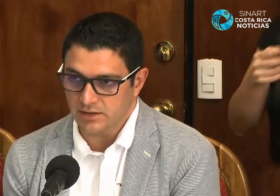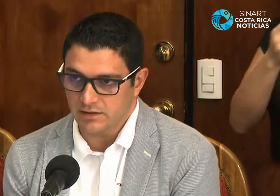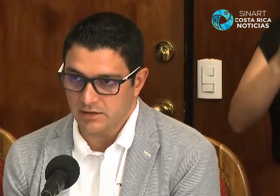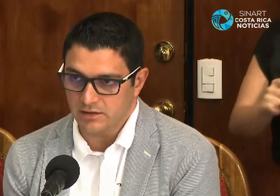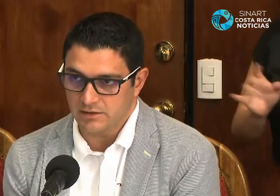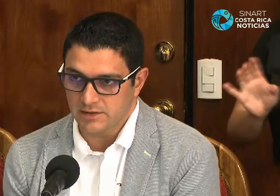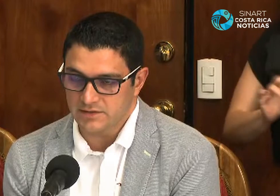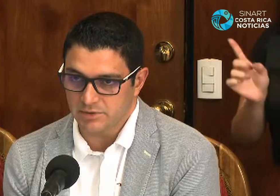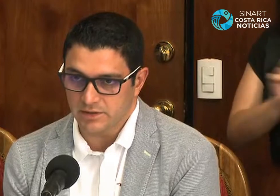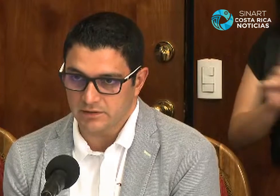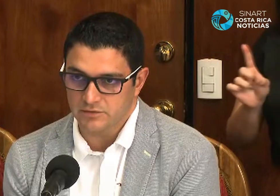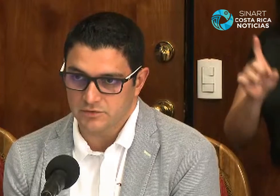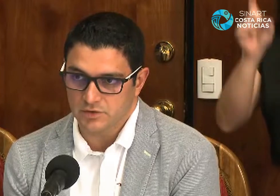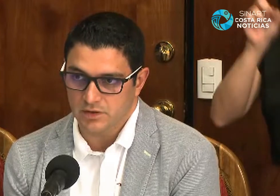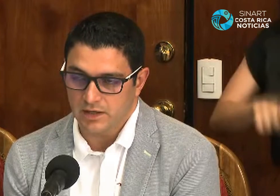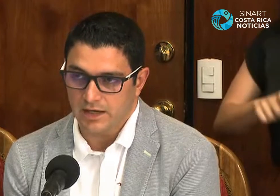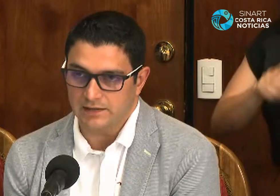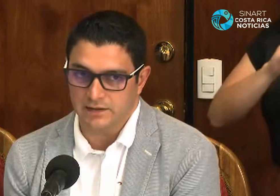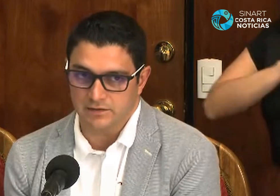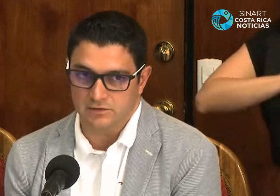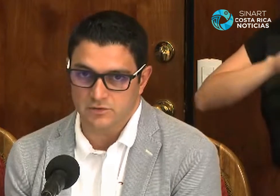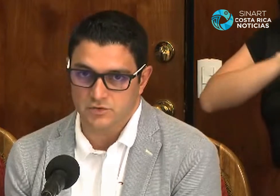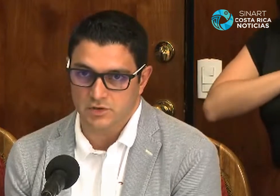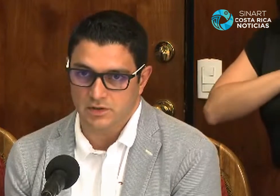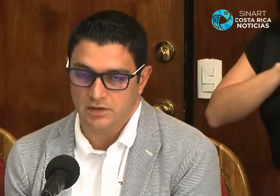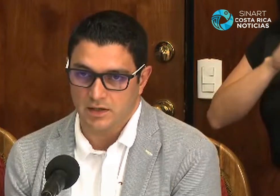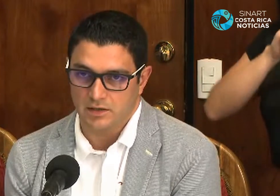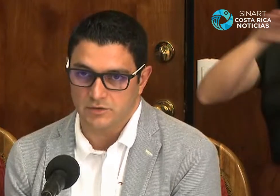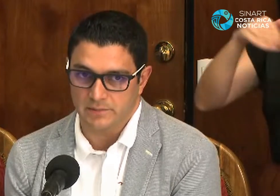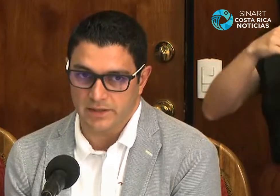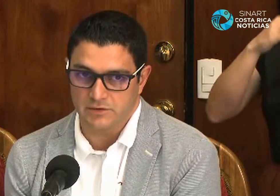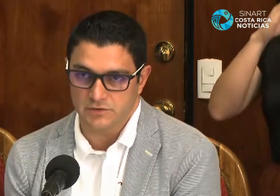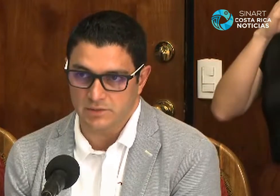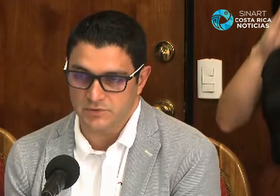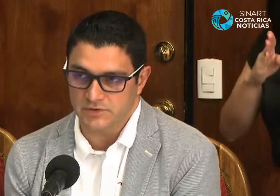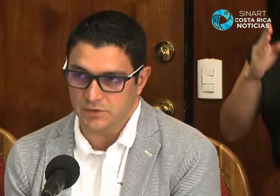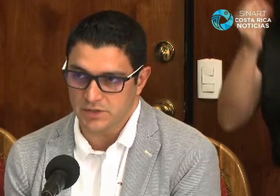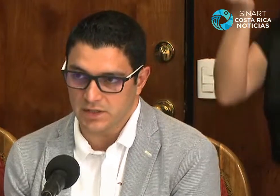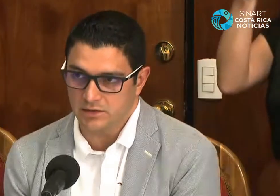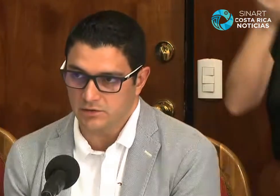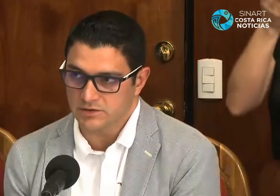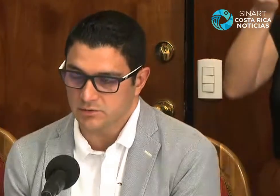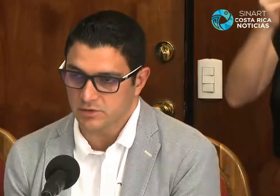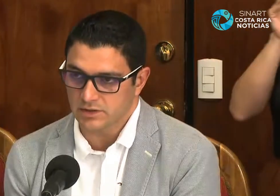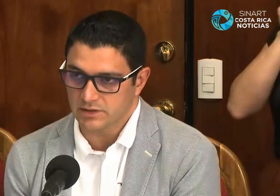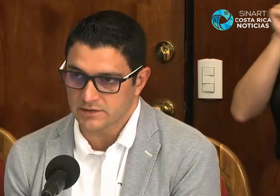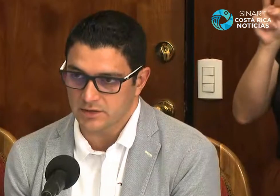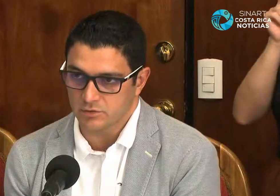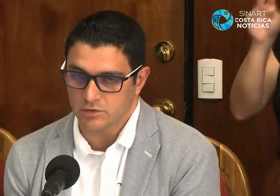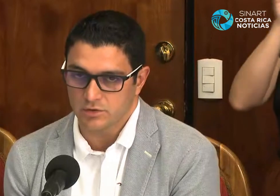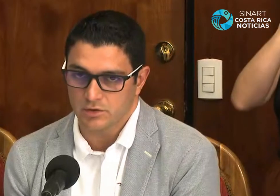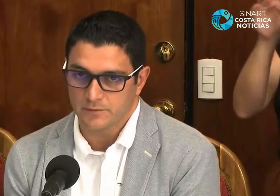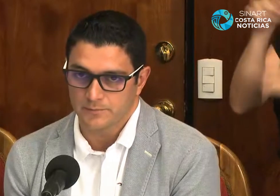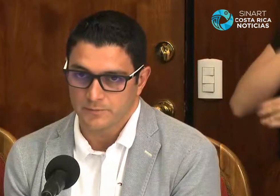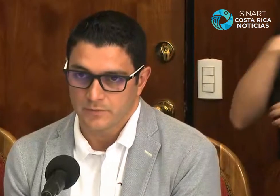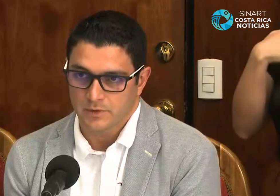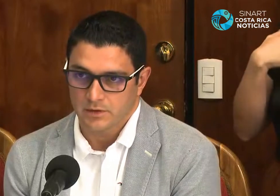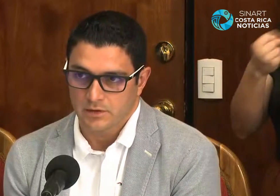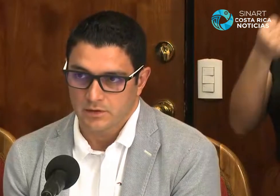que ser disciplinados, atentos a los llamados que hemos estado indicando las autoridades de salud